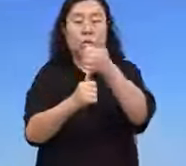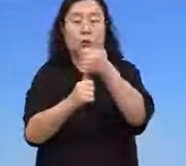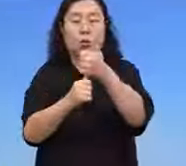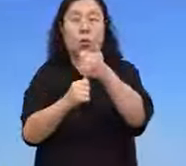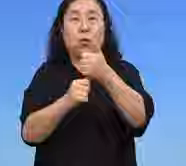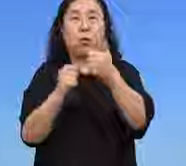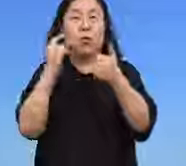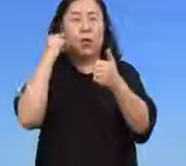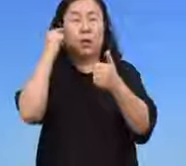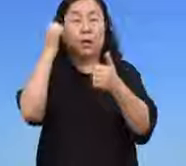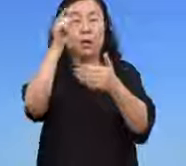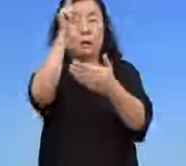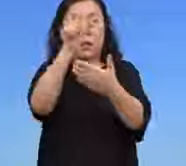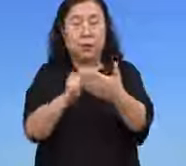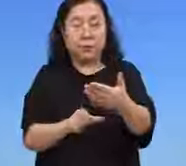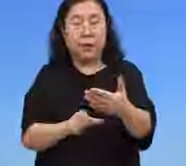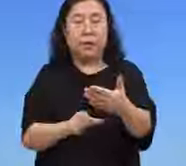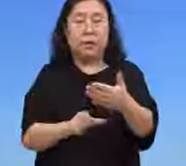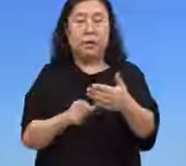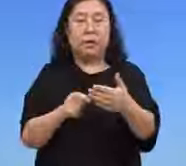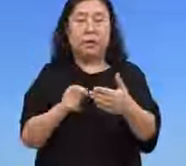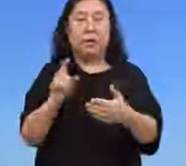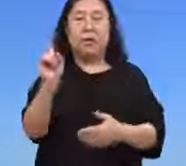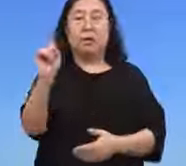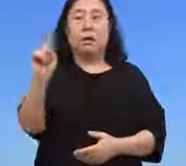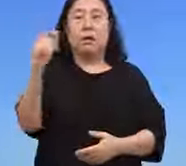후보가 10명도 안 되는 겁니다.